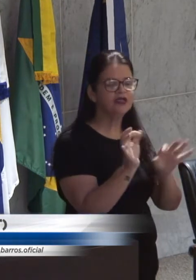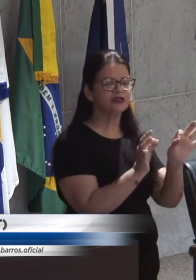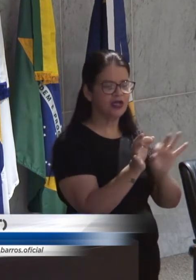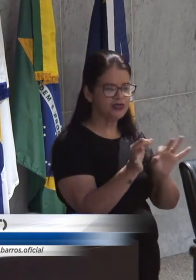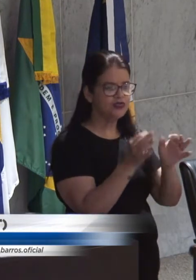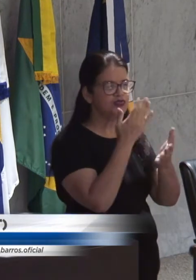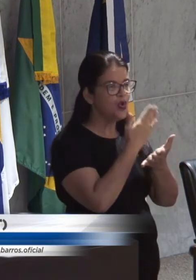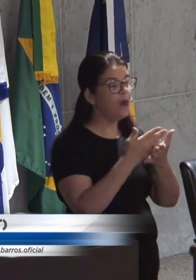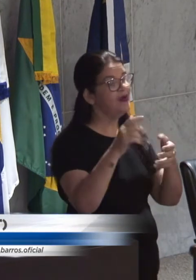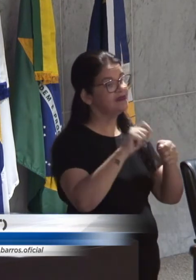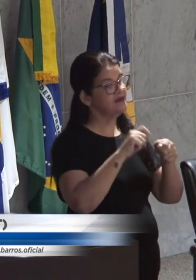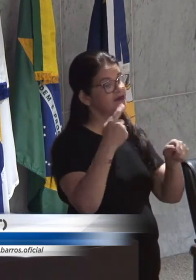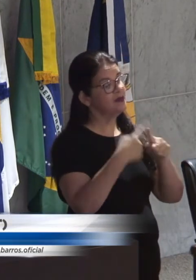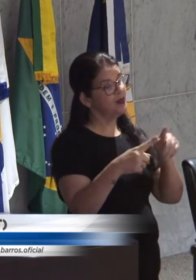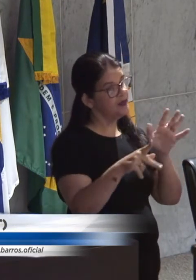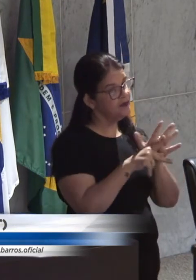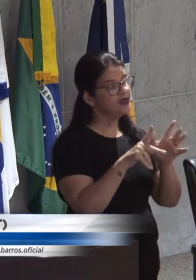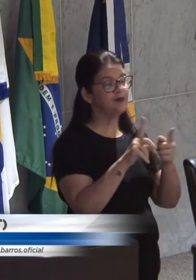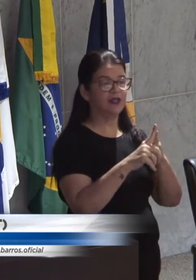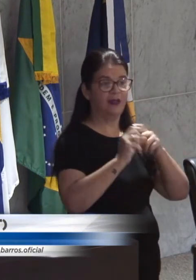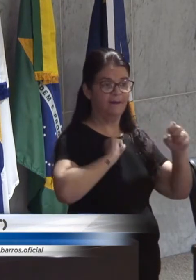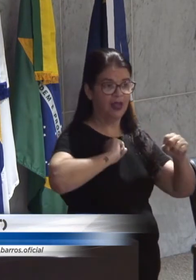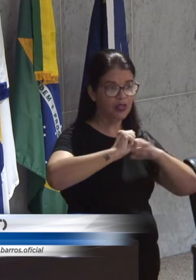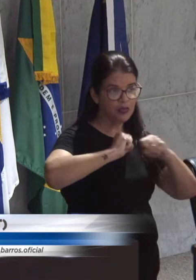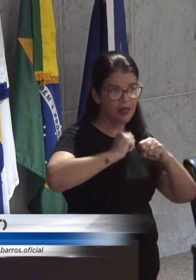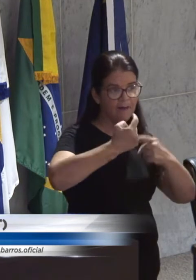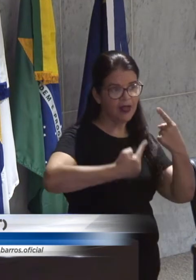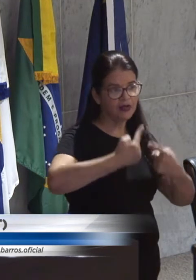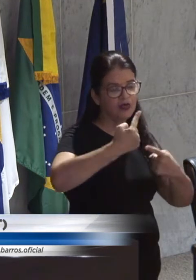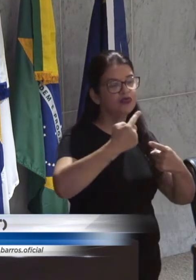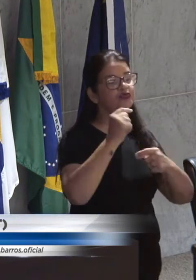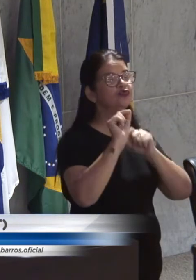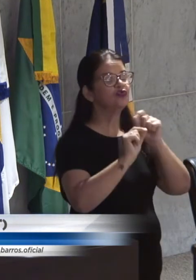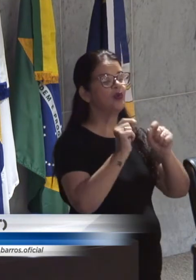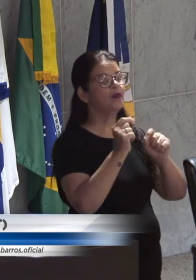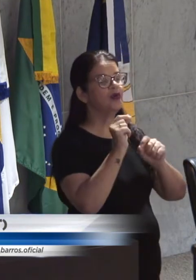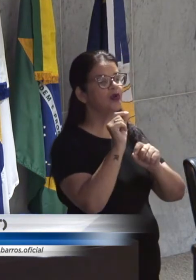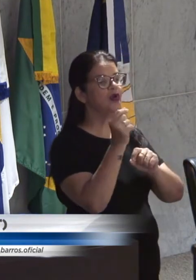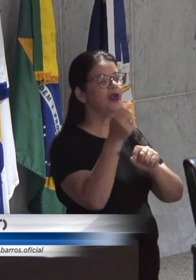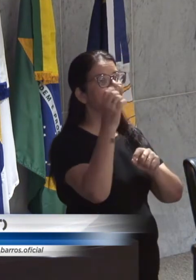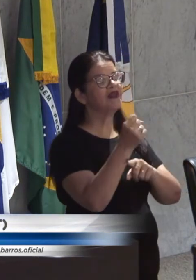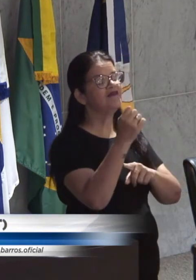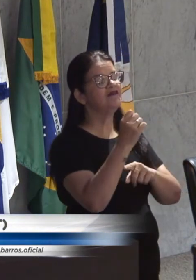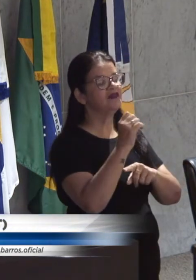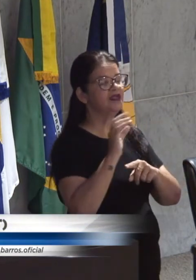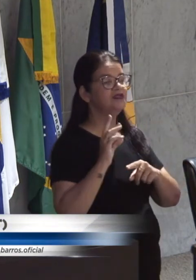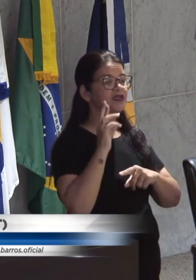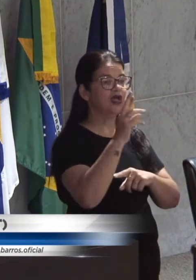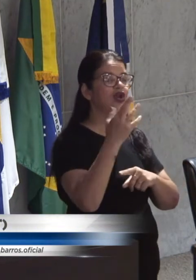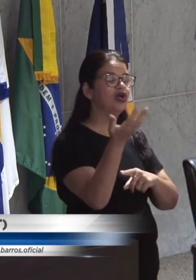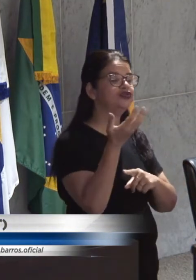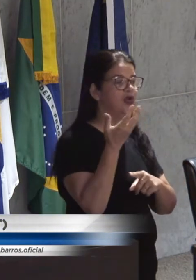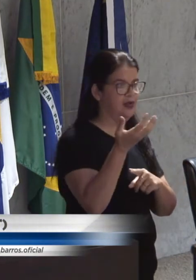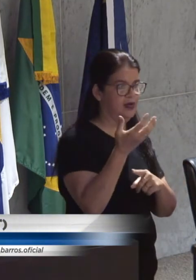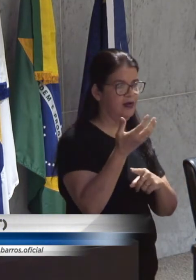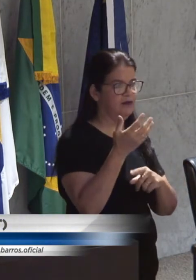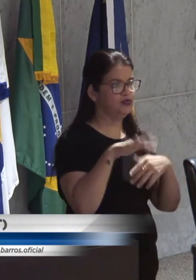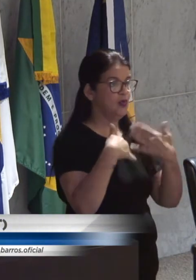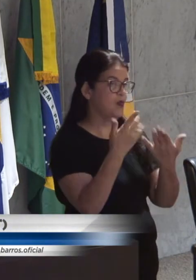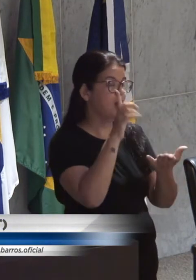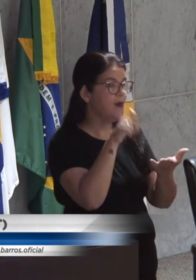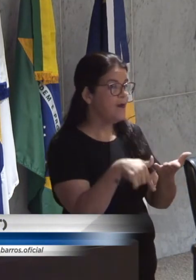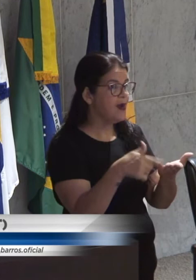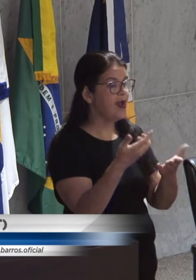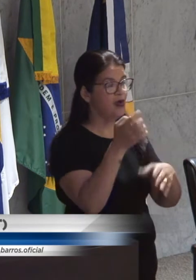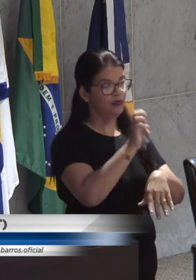fazer, porque faz parte também do debate político sobre que previdência nós queremos, qual é